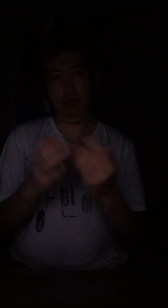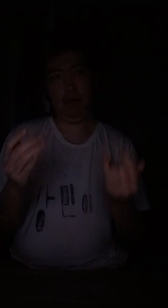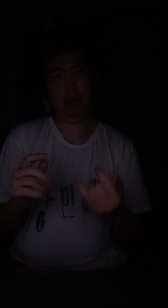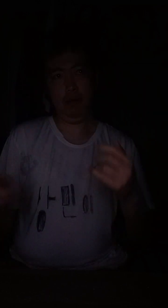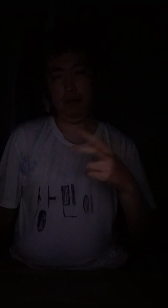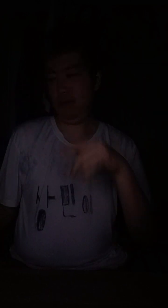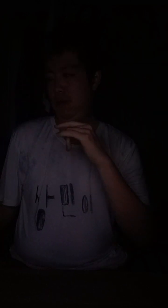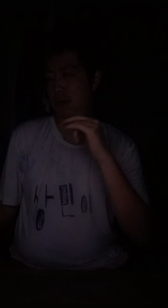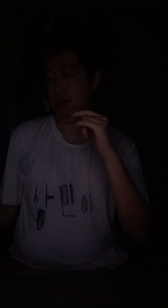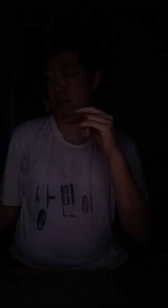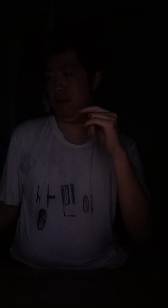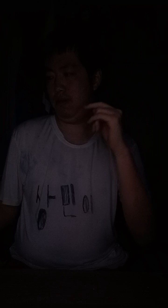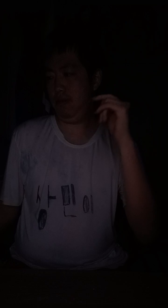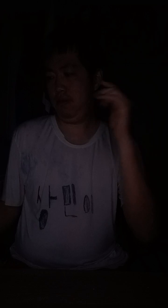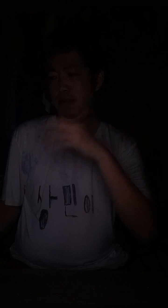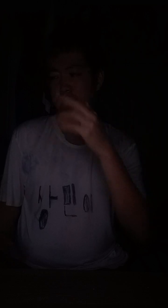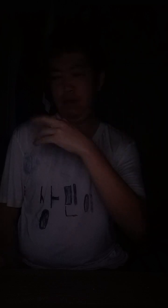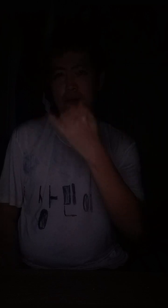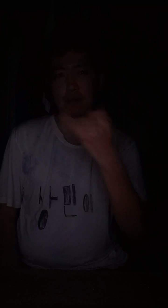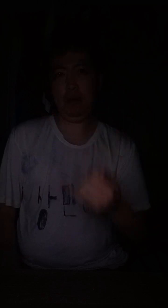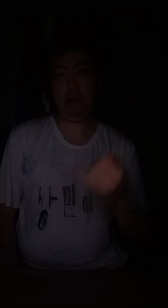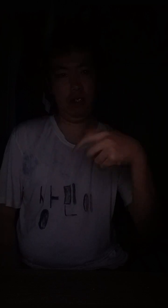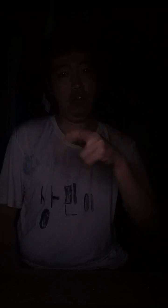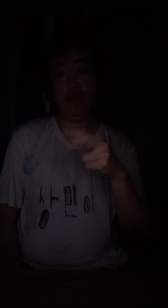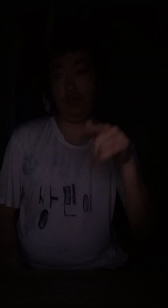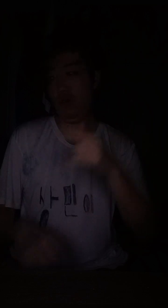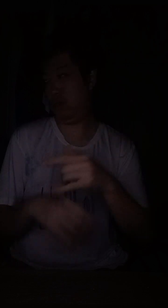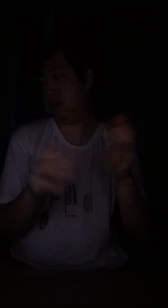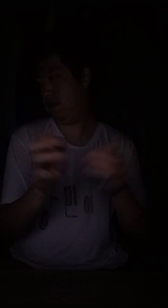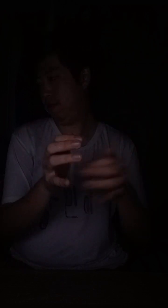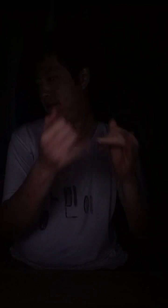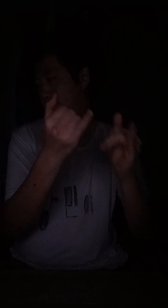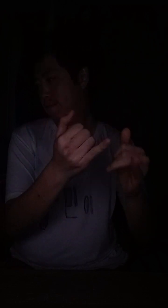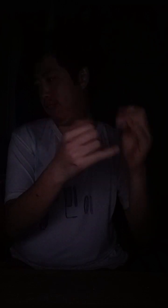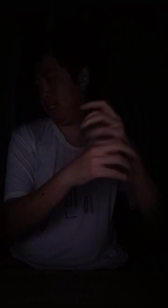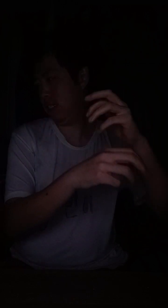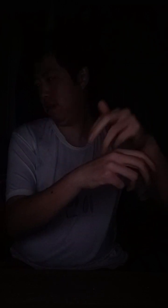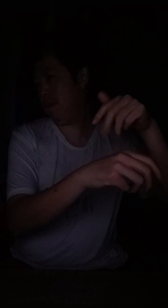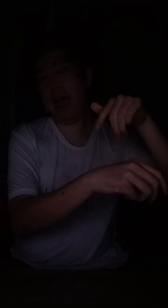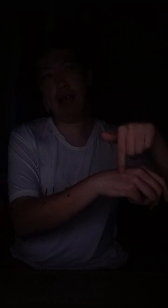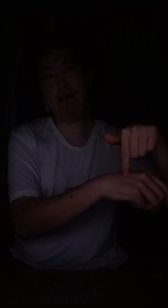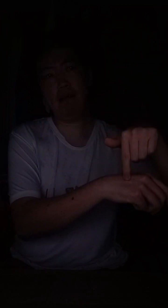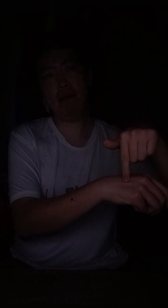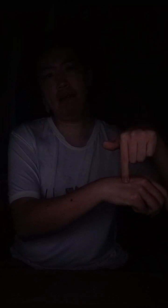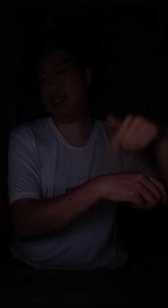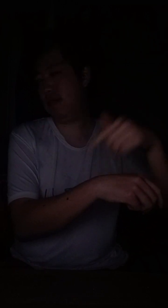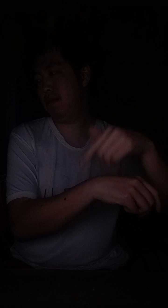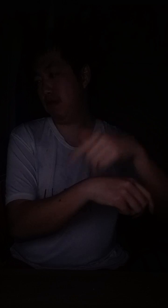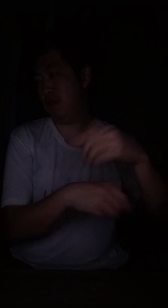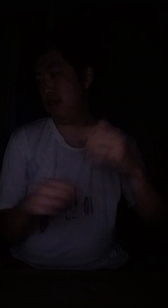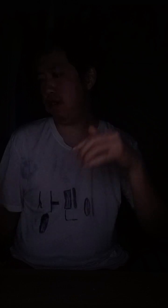어떤 역량을 보여준 적이 없습니다. 윤석열 대통령의 술친구인 박민, 김건희 여사의 머슴을